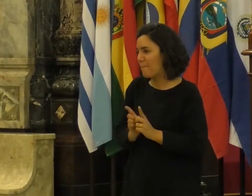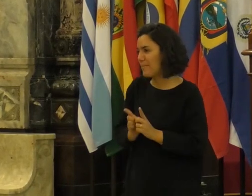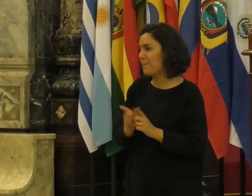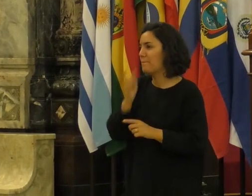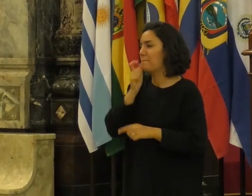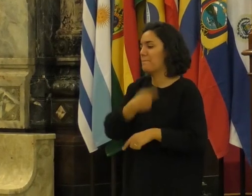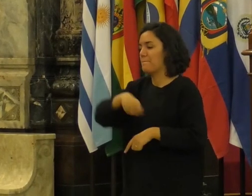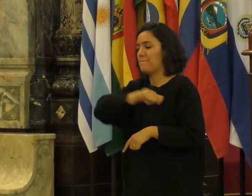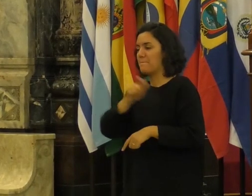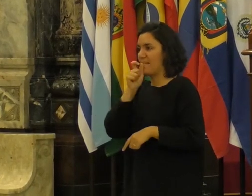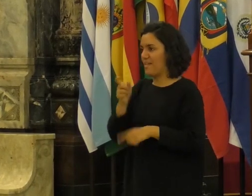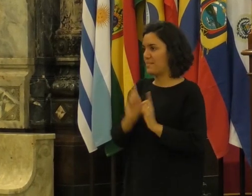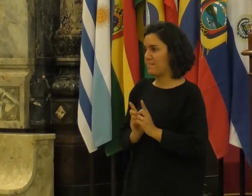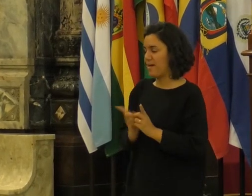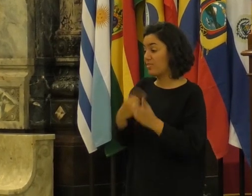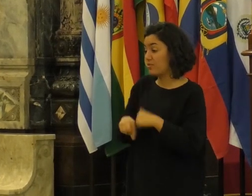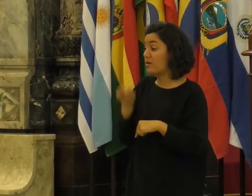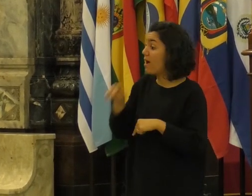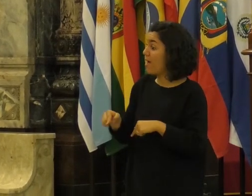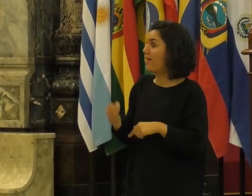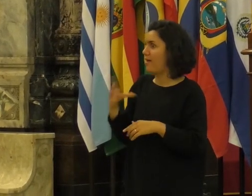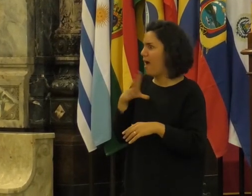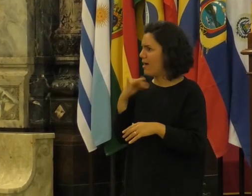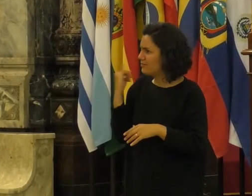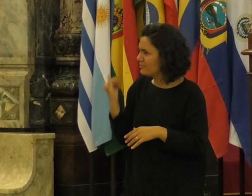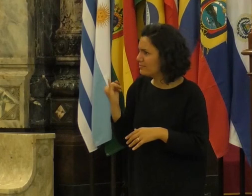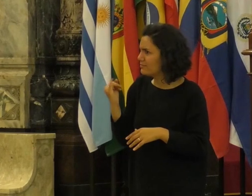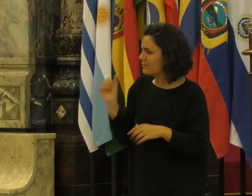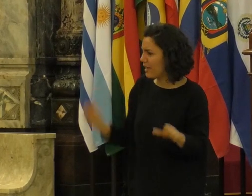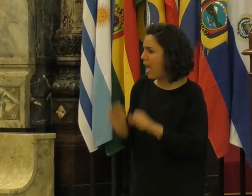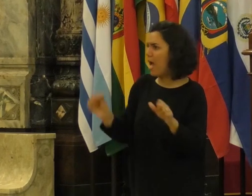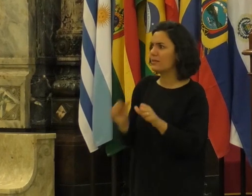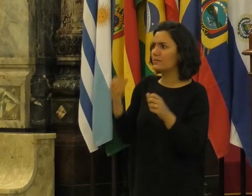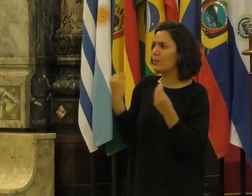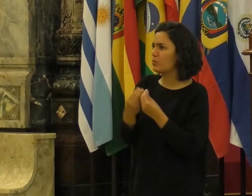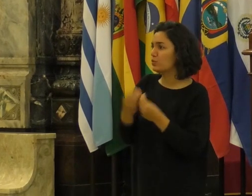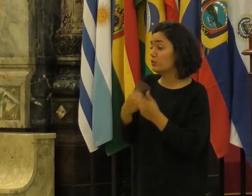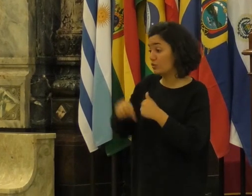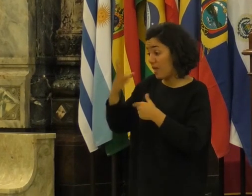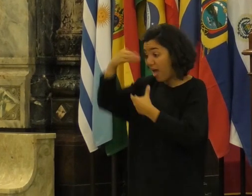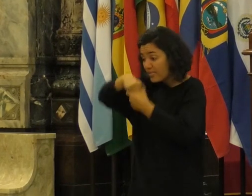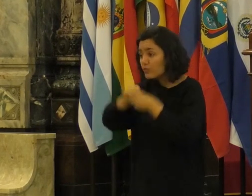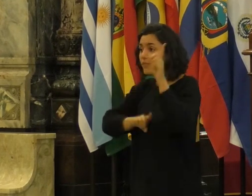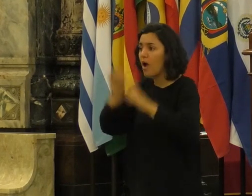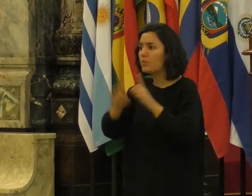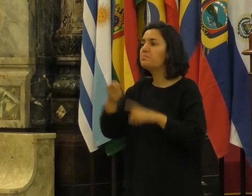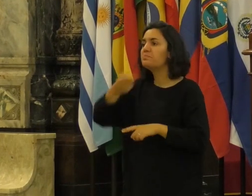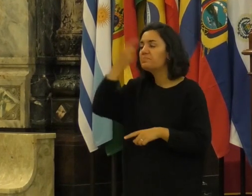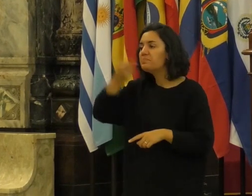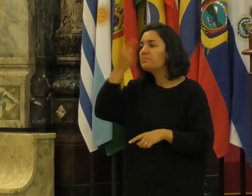y creo que hay mucho que hacer. Ya en nuestra facultad se están dando cosas interesantes.